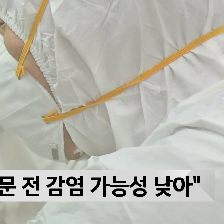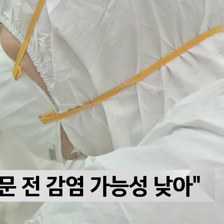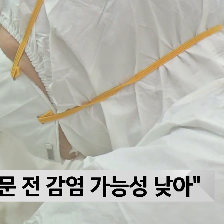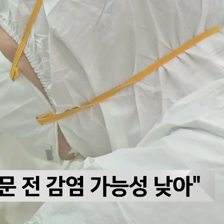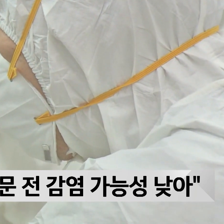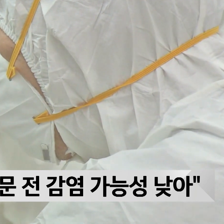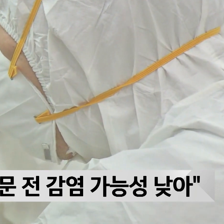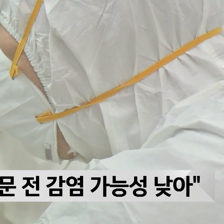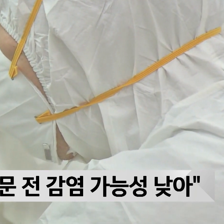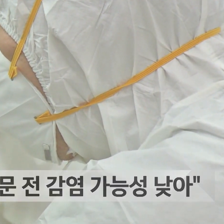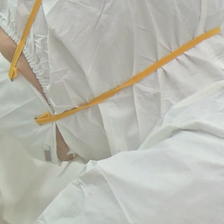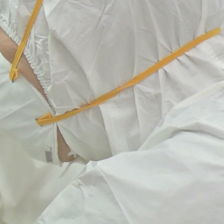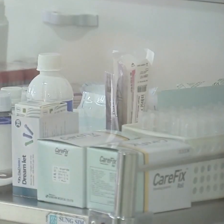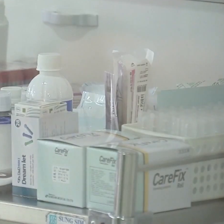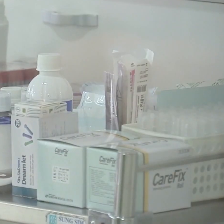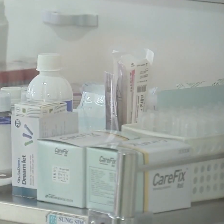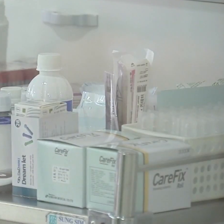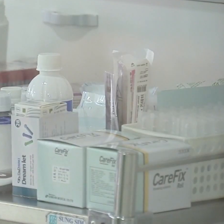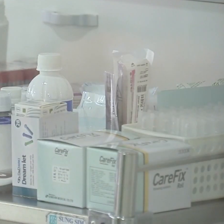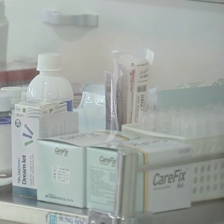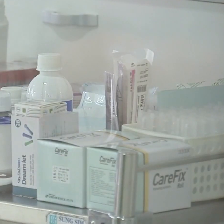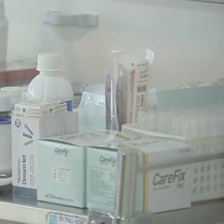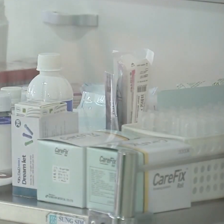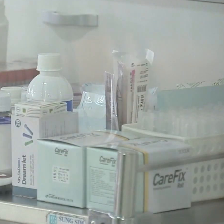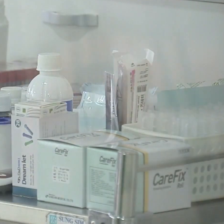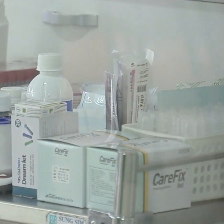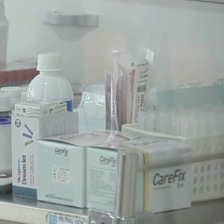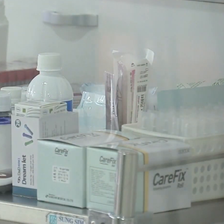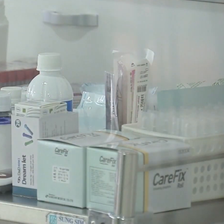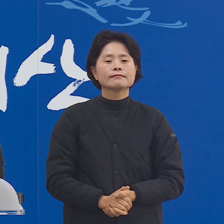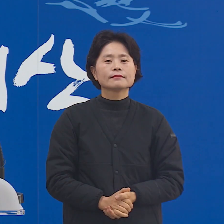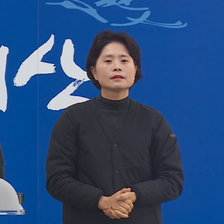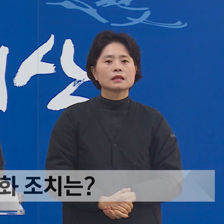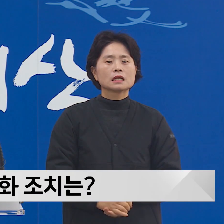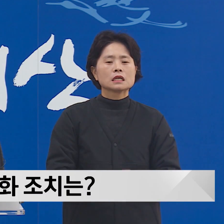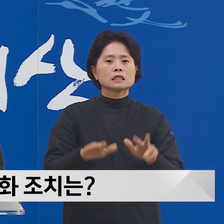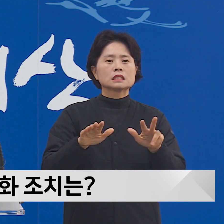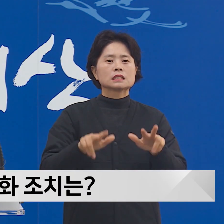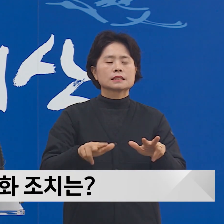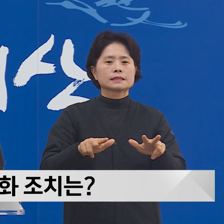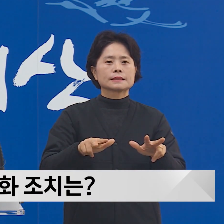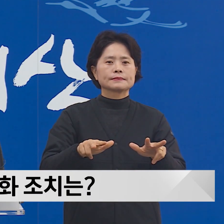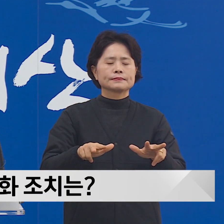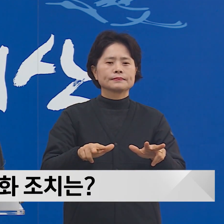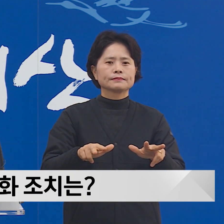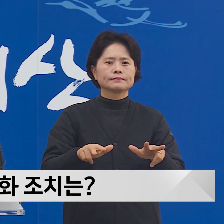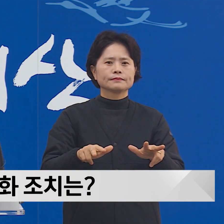있다는 말씀을 드리겠습니다. 그리 이해해 주시기 바랍니다. 지금 저희들이